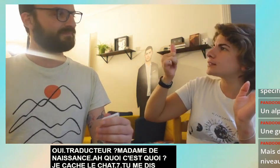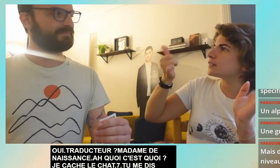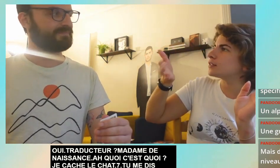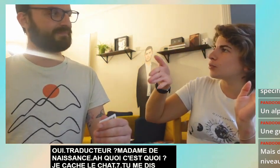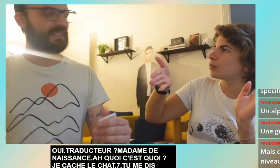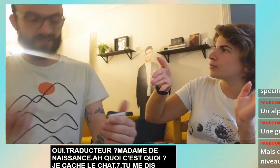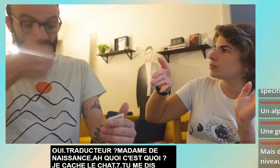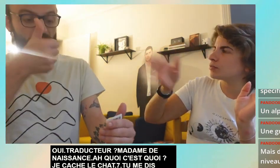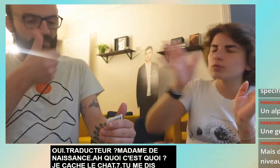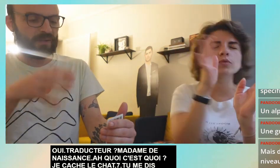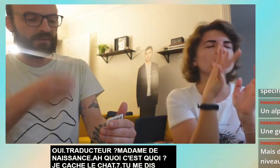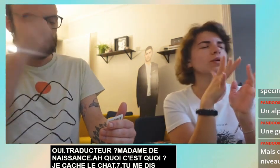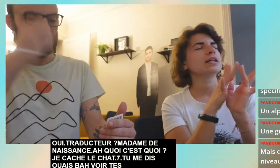t'es le premier. C'est son premier Oscar.